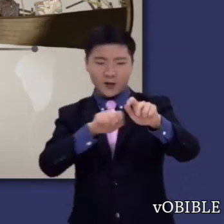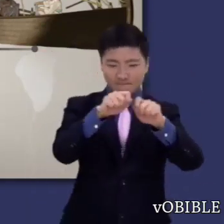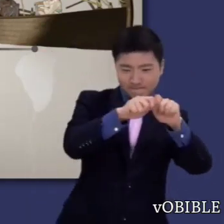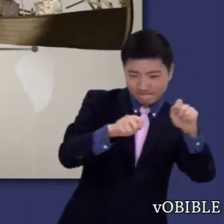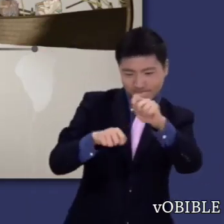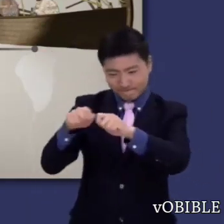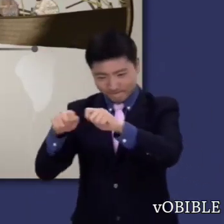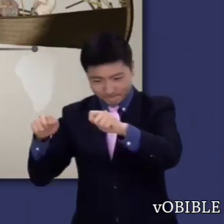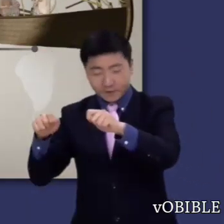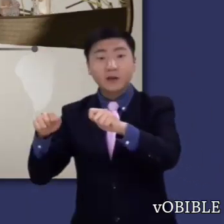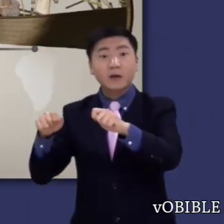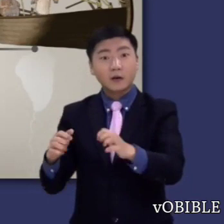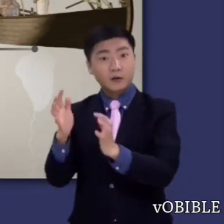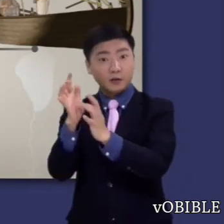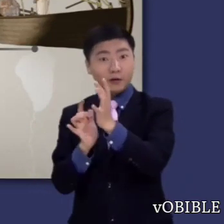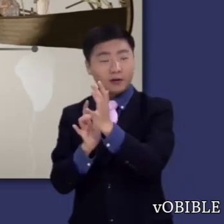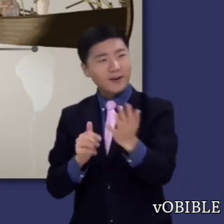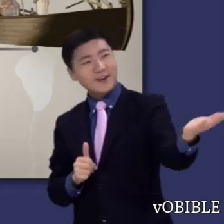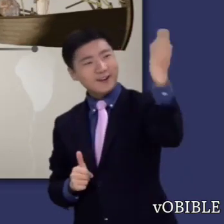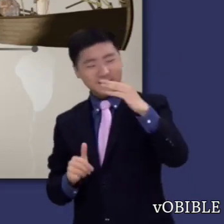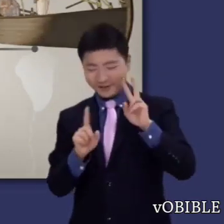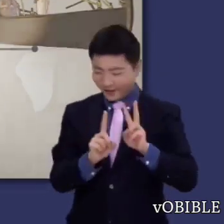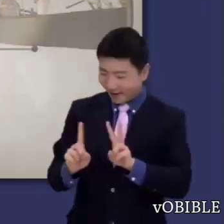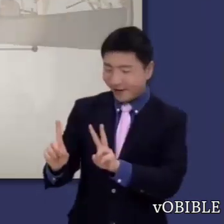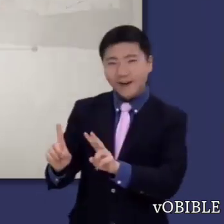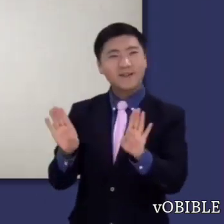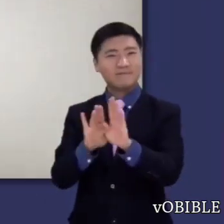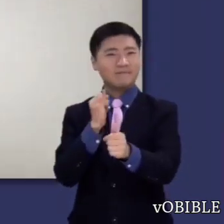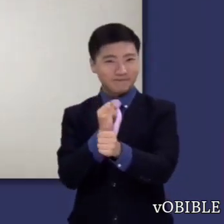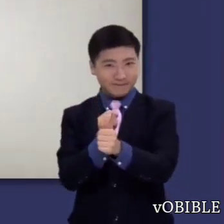到耶稣的邀请，成为他的门徒。